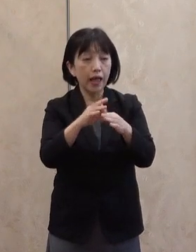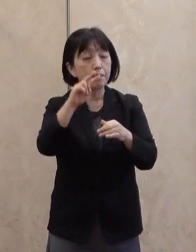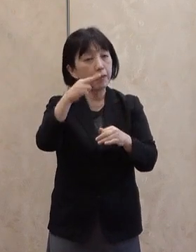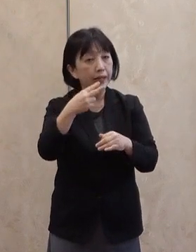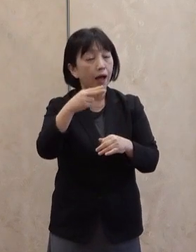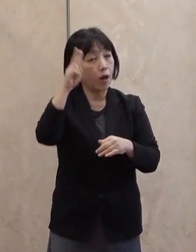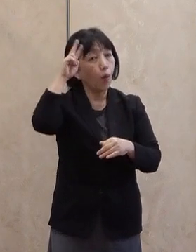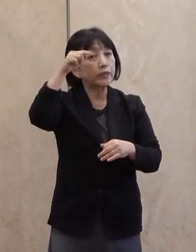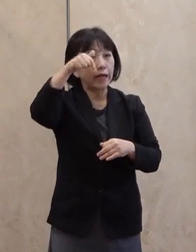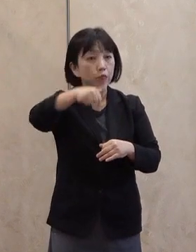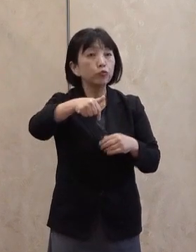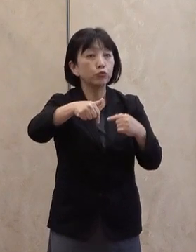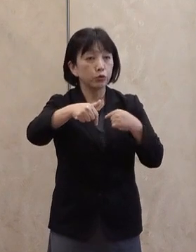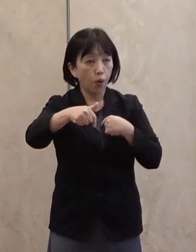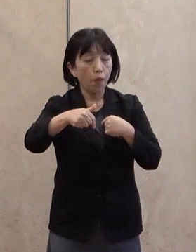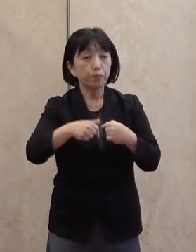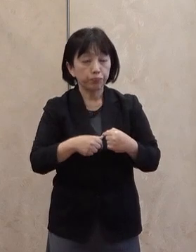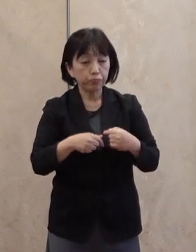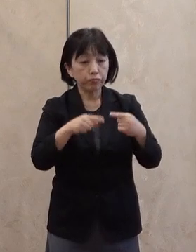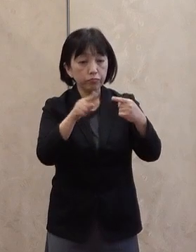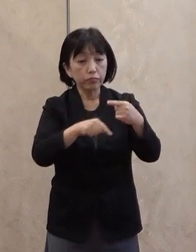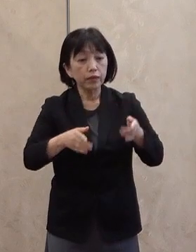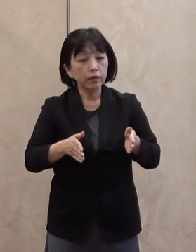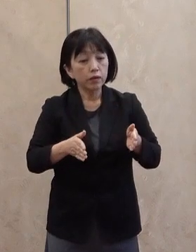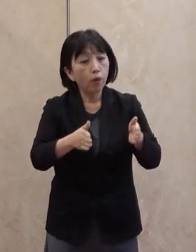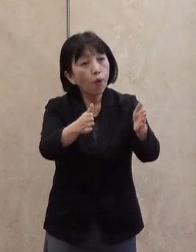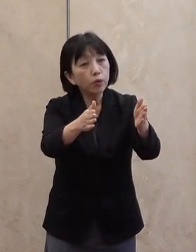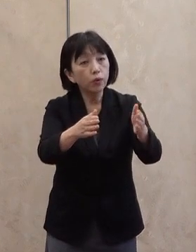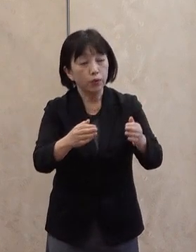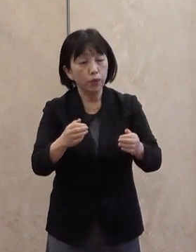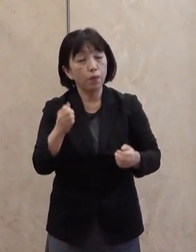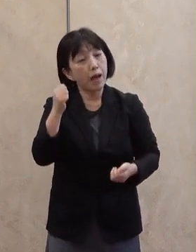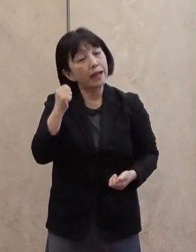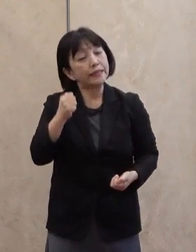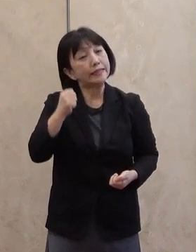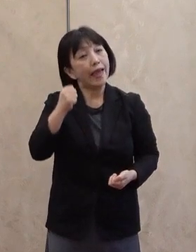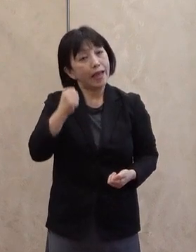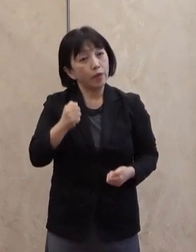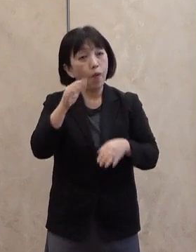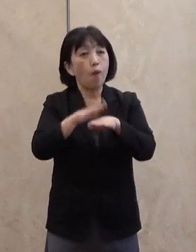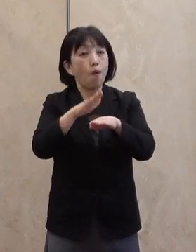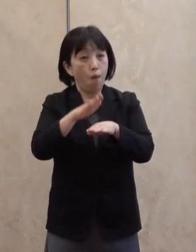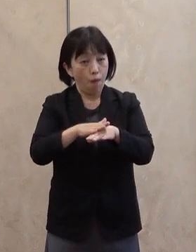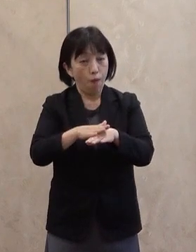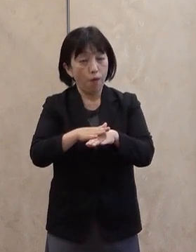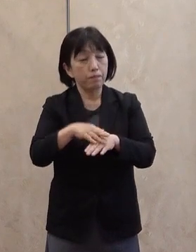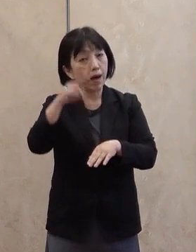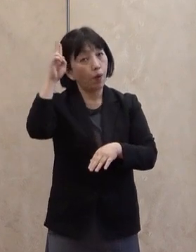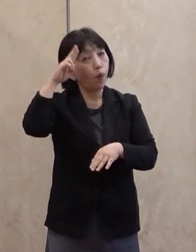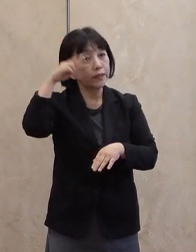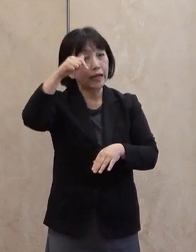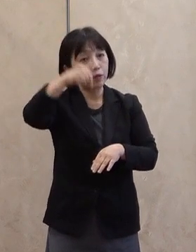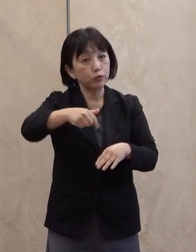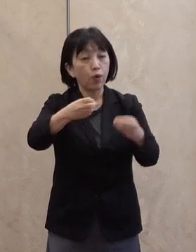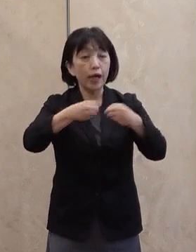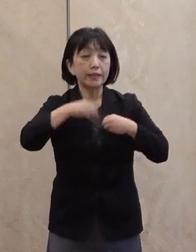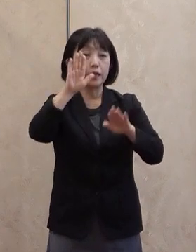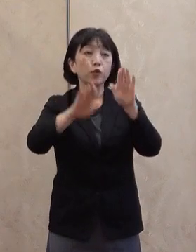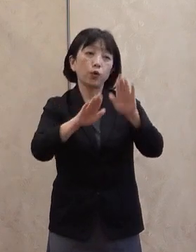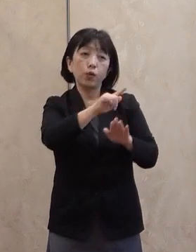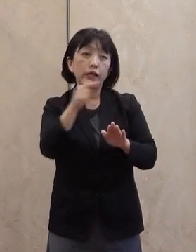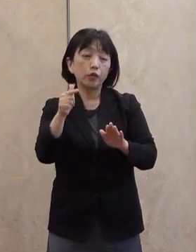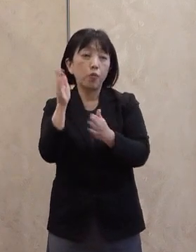の行動リレーのあり方、大阪府の感染状況等々もご相談申し上げ